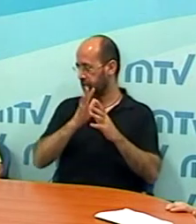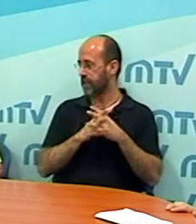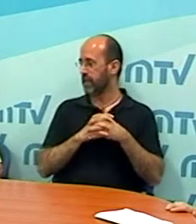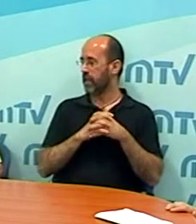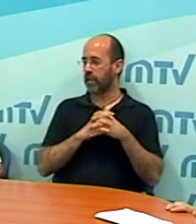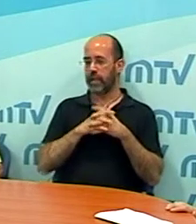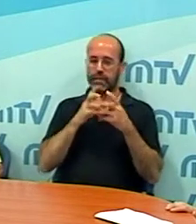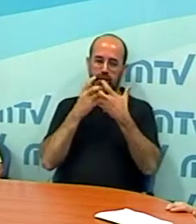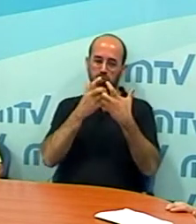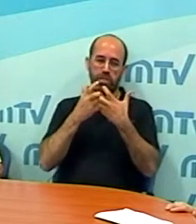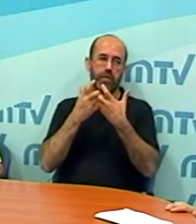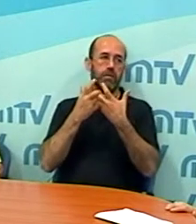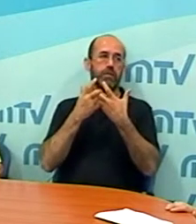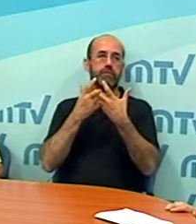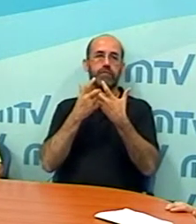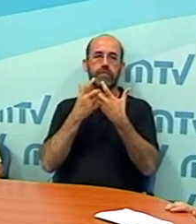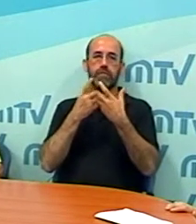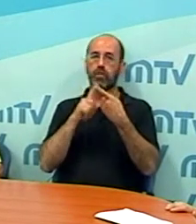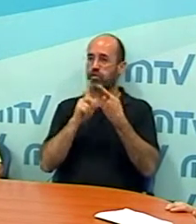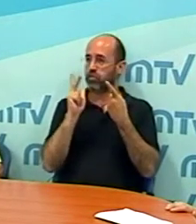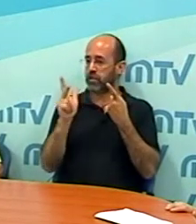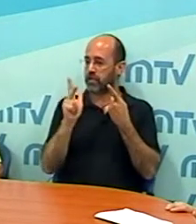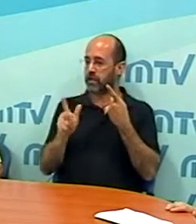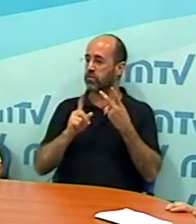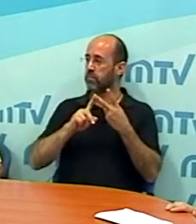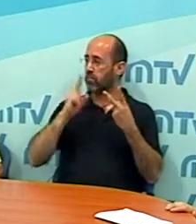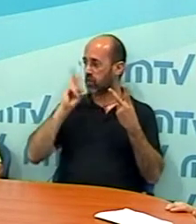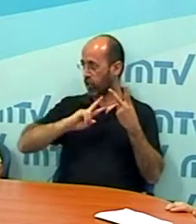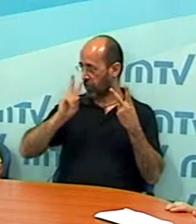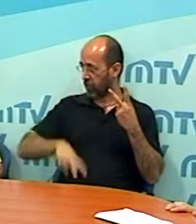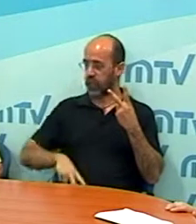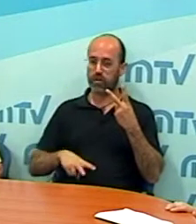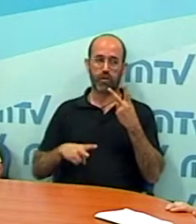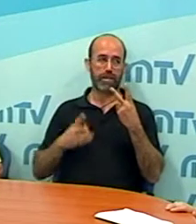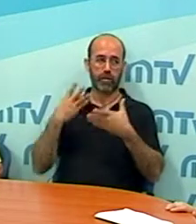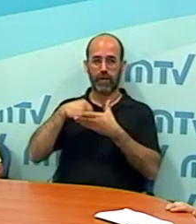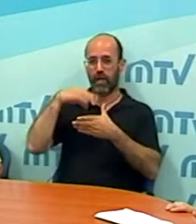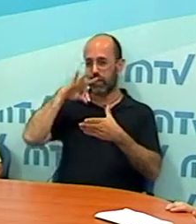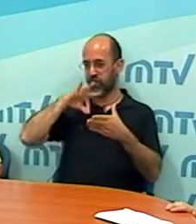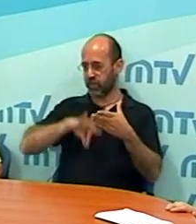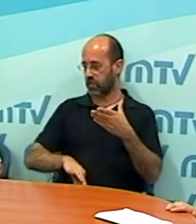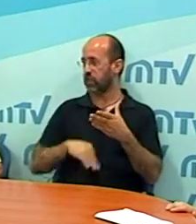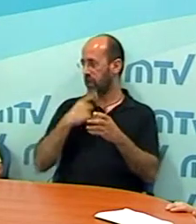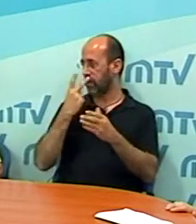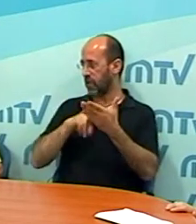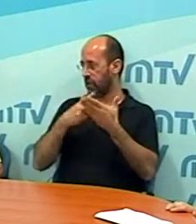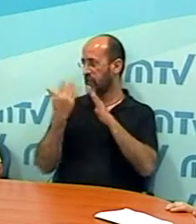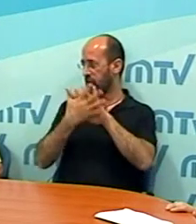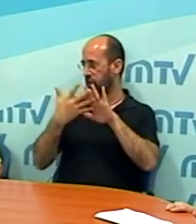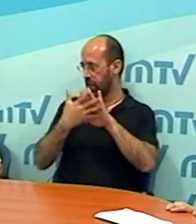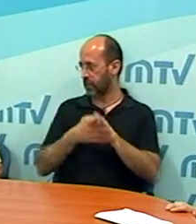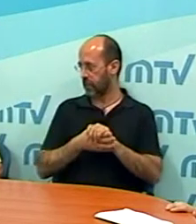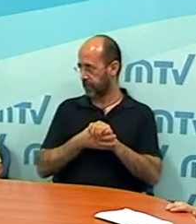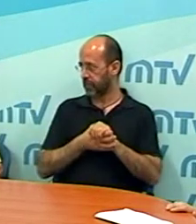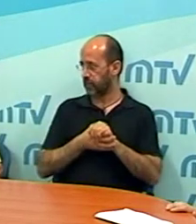nacional, claro, en el que se está luchando por nuestros derechos, por nuestro reconocimiento dentro de la profesión del